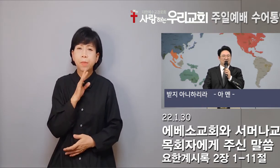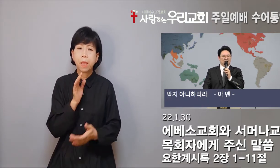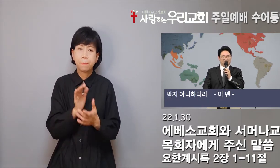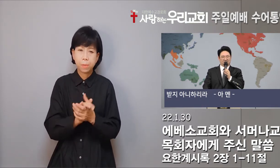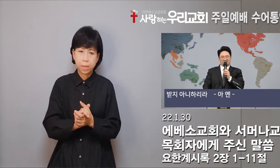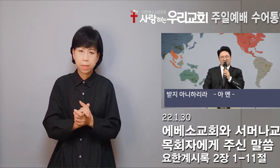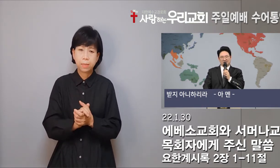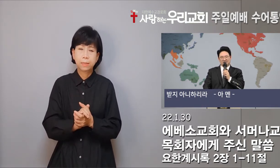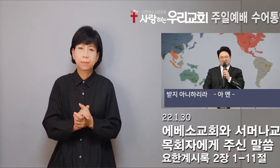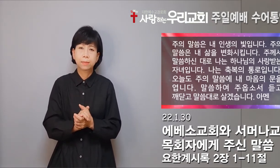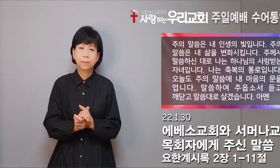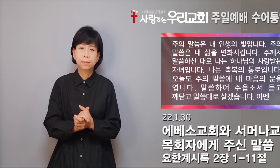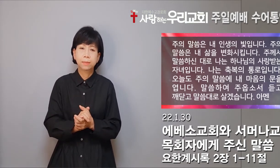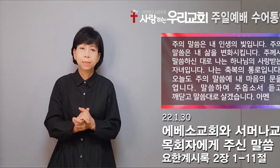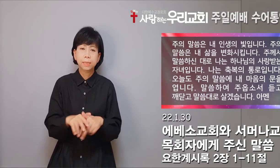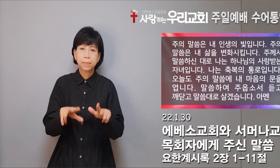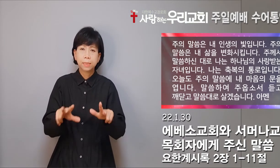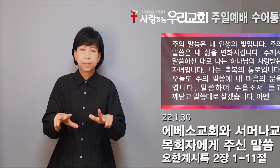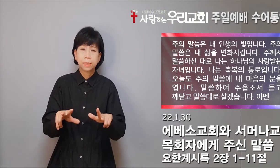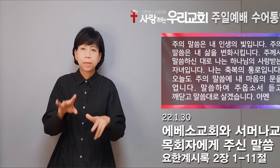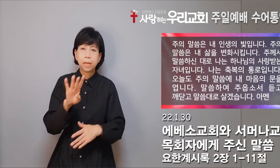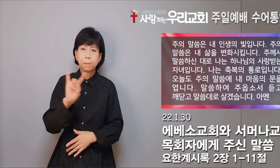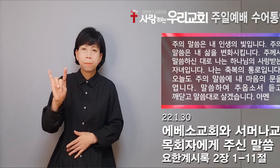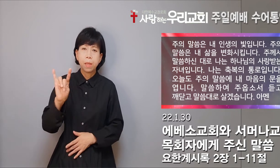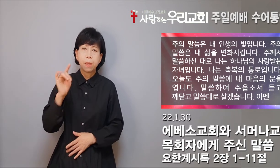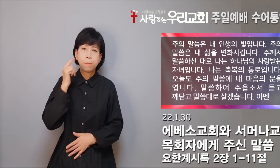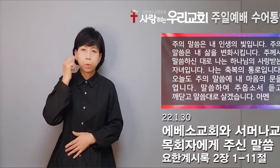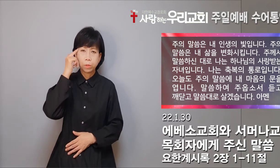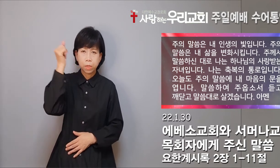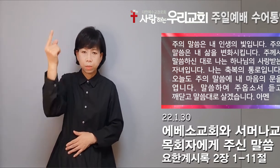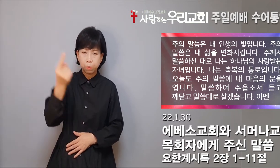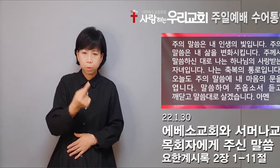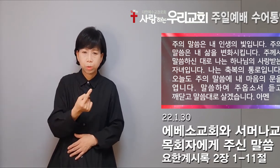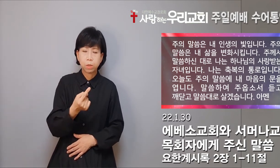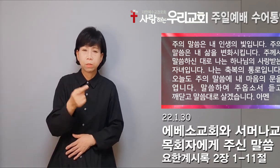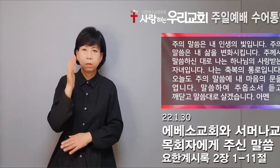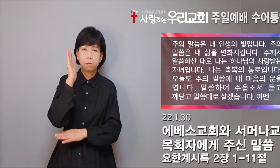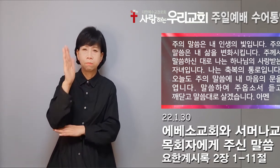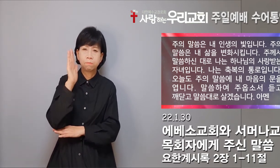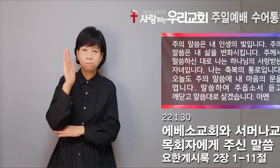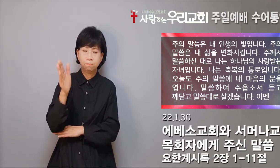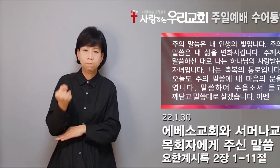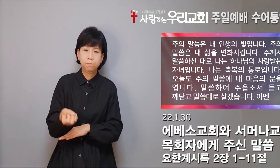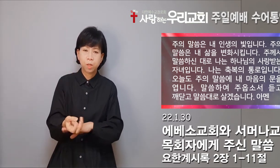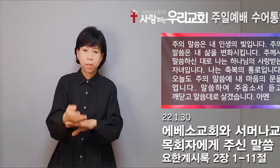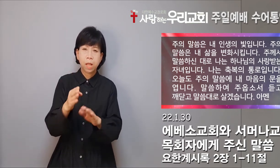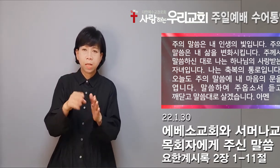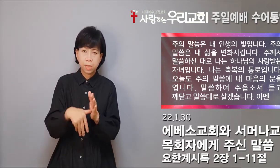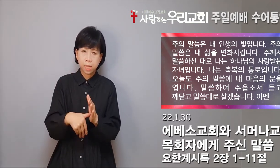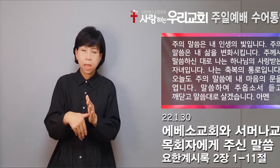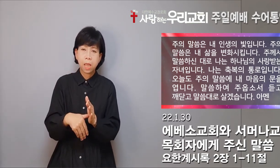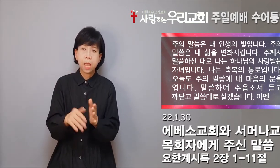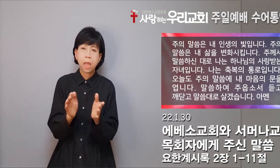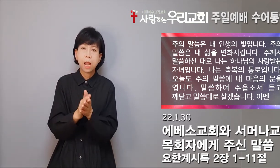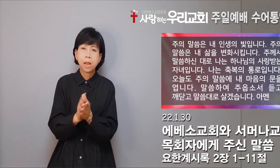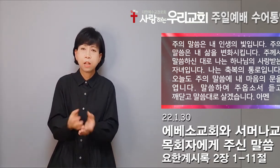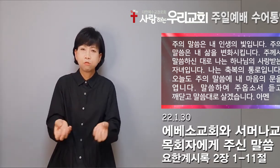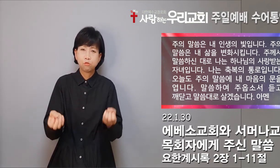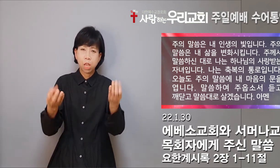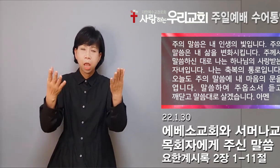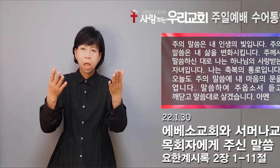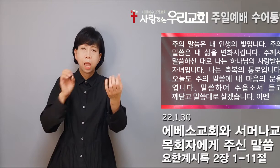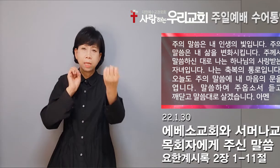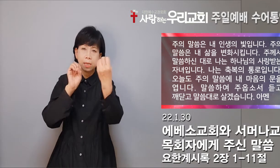아니하리라. 아멘. 우리 이 시간 배성기 목사님 나오셔서 우리 말씀 전해 주실 텐데요. 목사님 나오실 때 우리